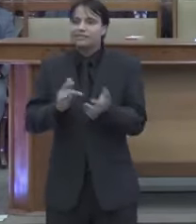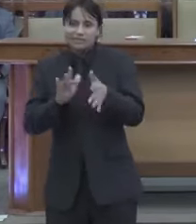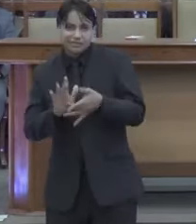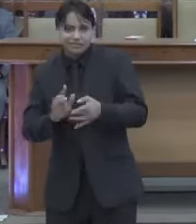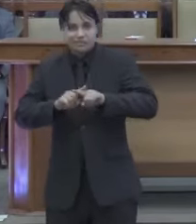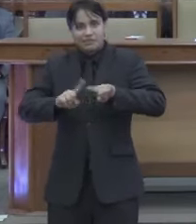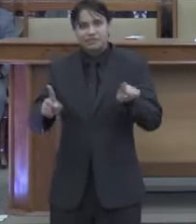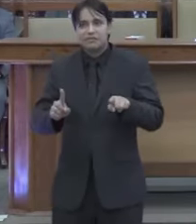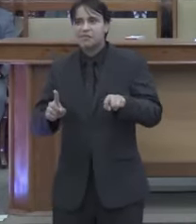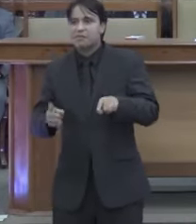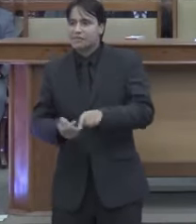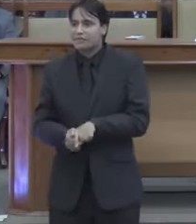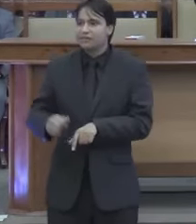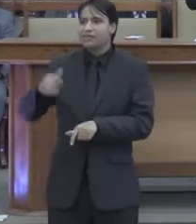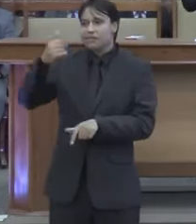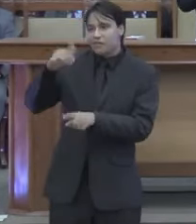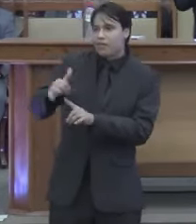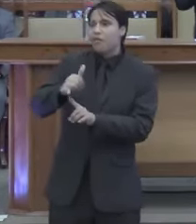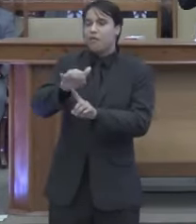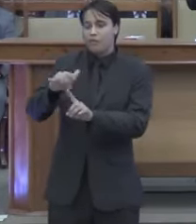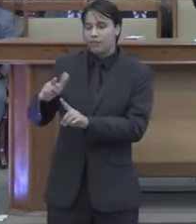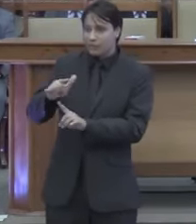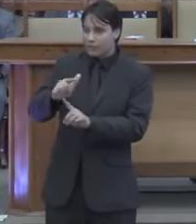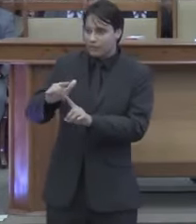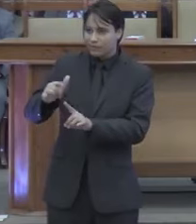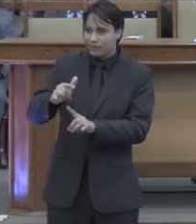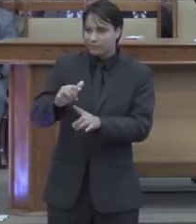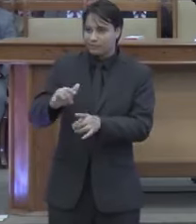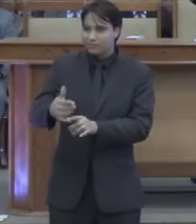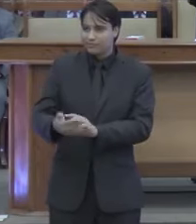eu estou no boi. Então não está crente.